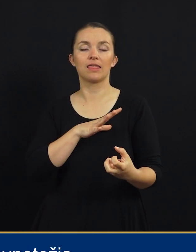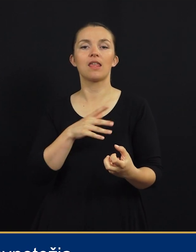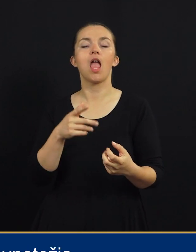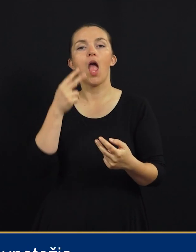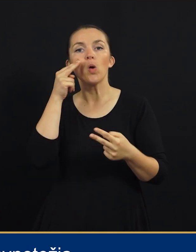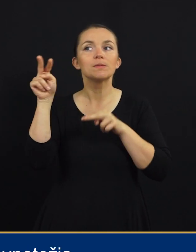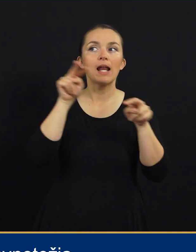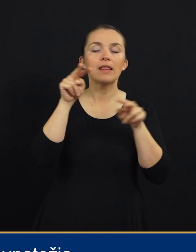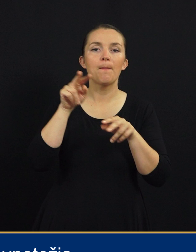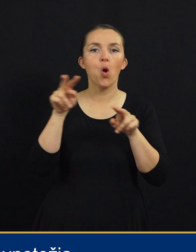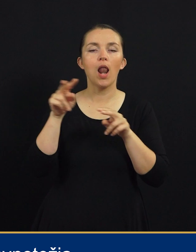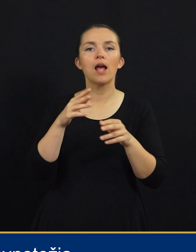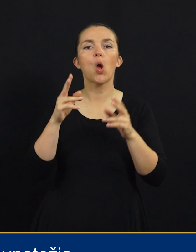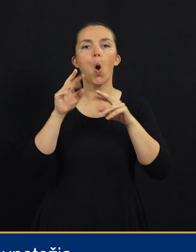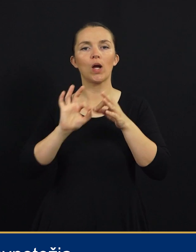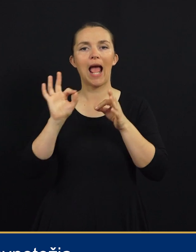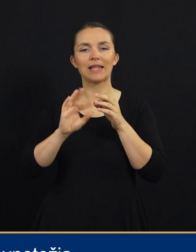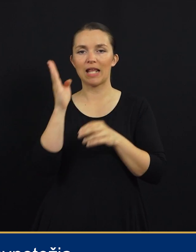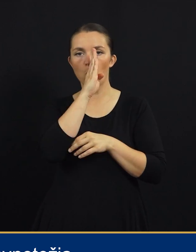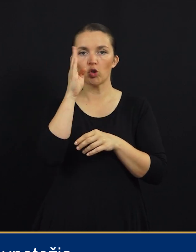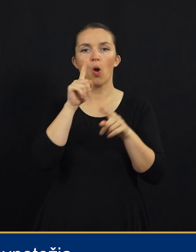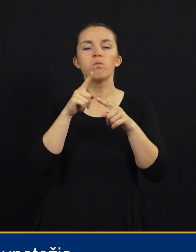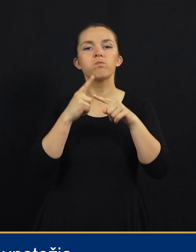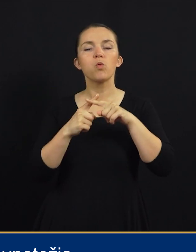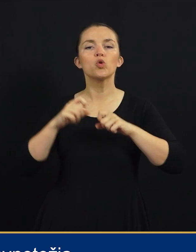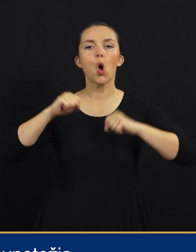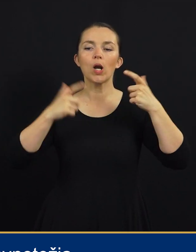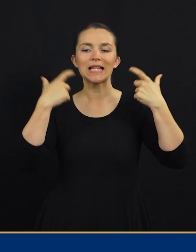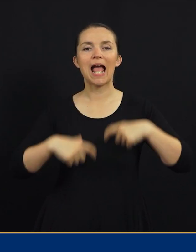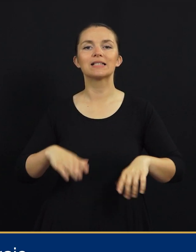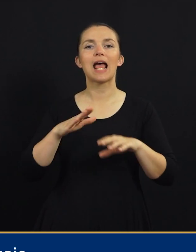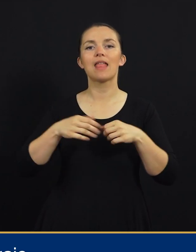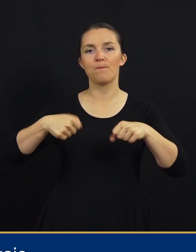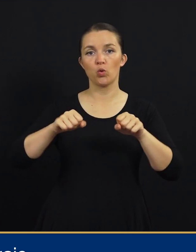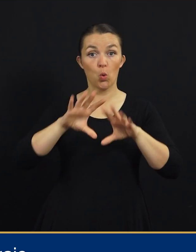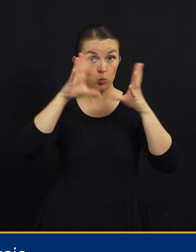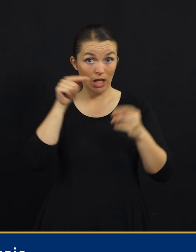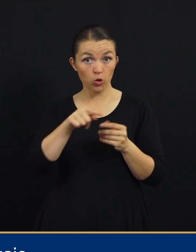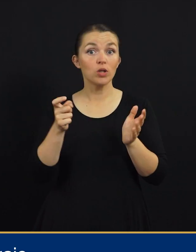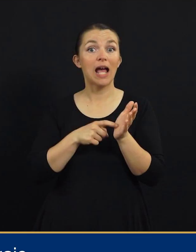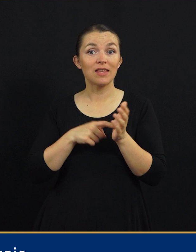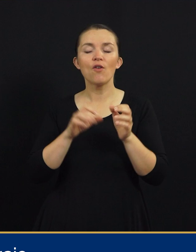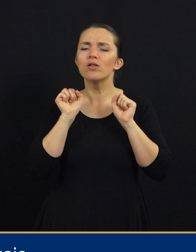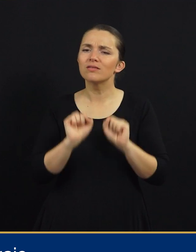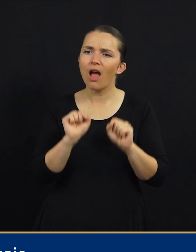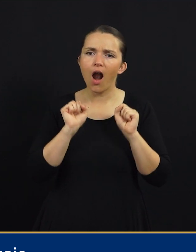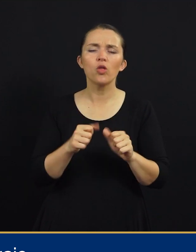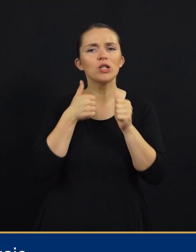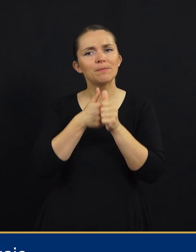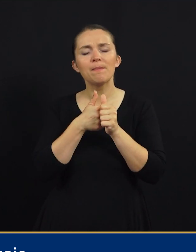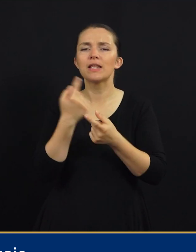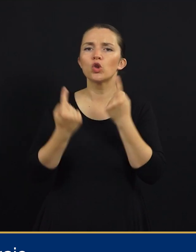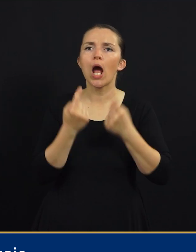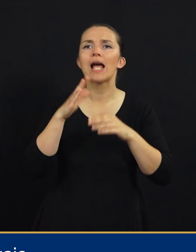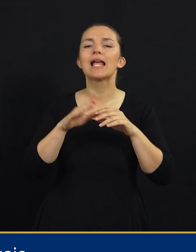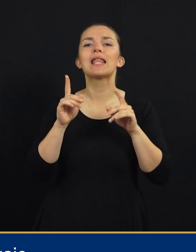usmerjanje pogleda, ohranjanje ravnotežja in koordinacije na motorju. Vse te prvine namreč zahtevajo nenehno